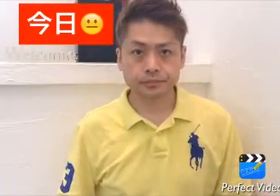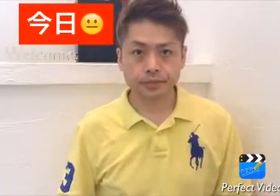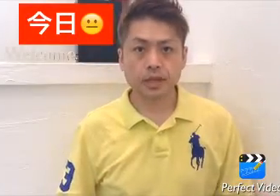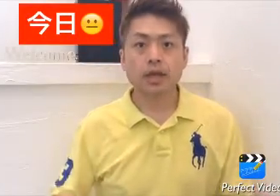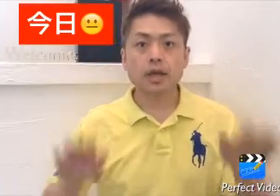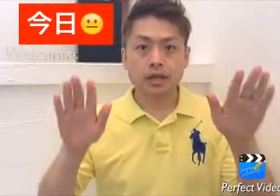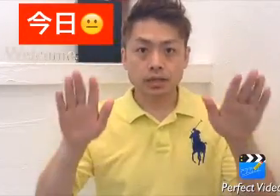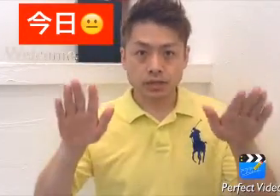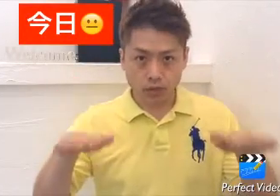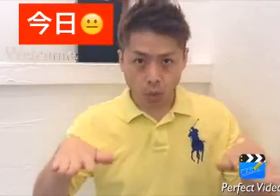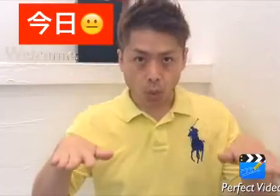今